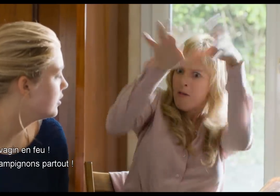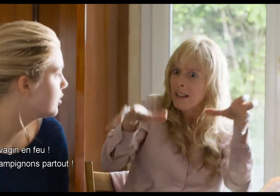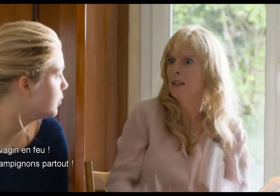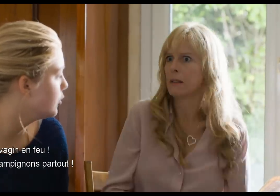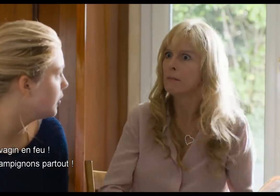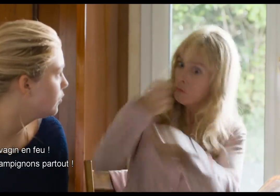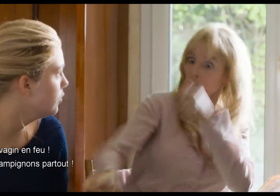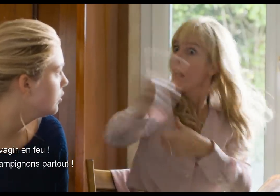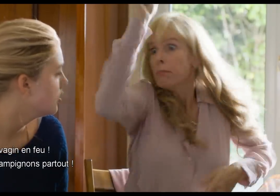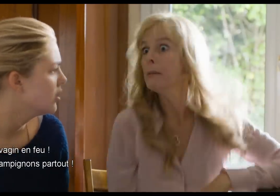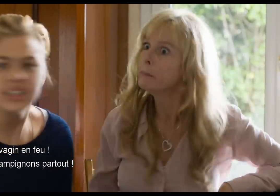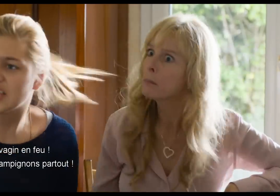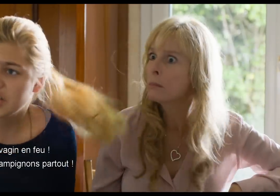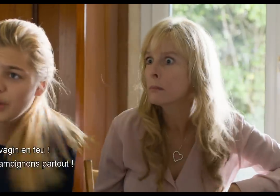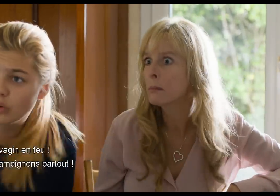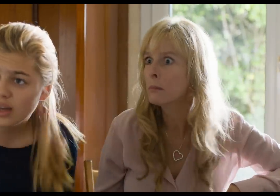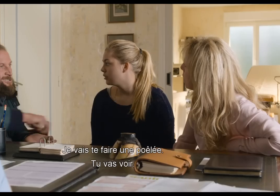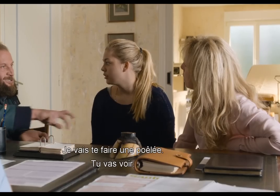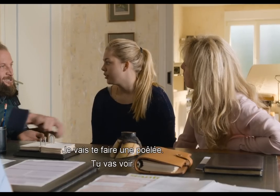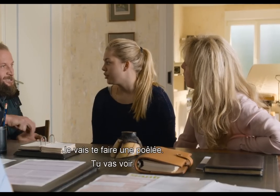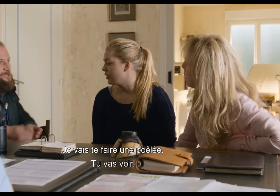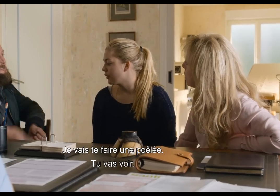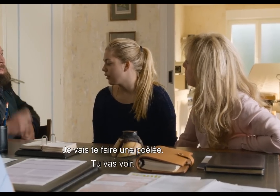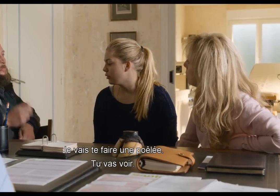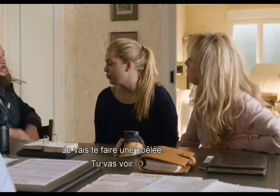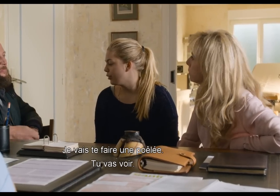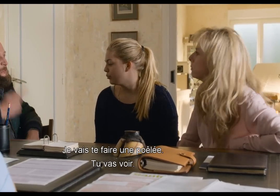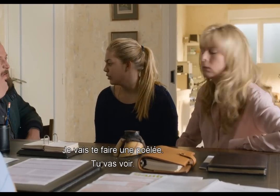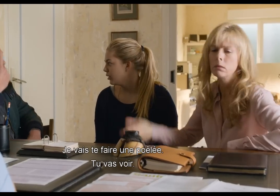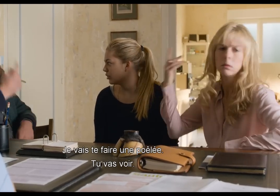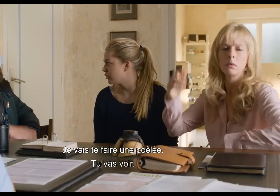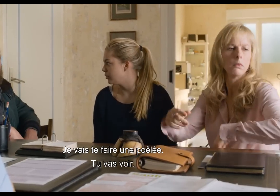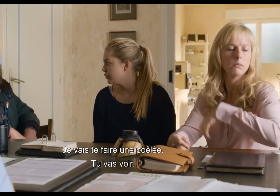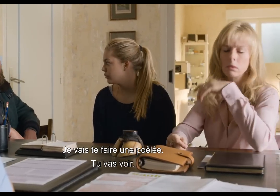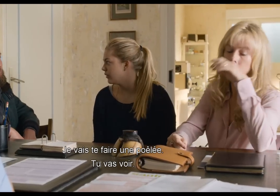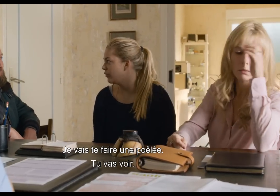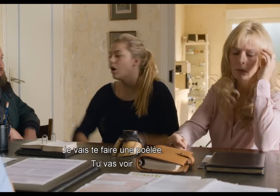Des champignons partout Ça te gêne pas toi ? Je vais t'en faire une bonne prelée moi de champignons Tu vas voir